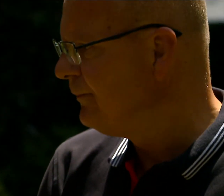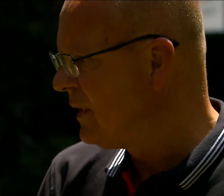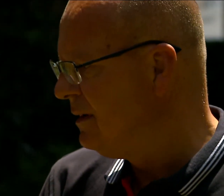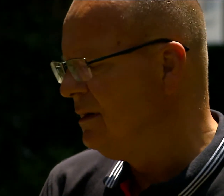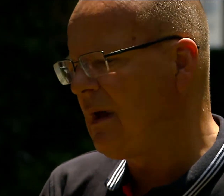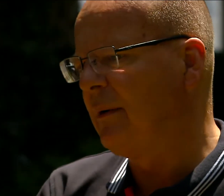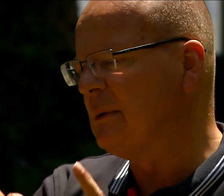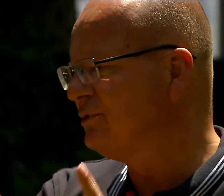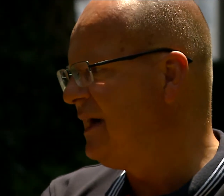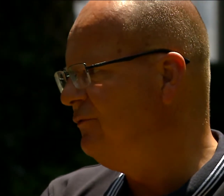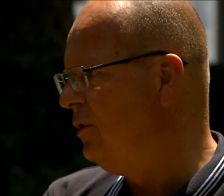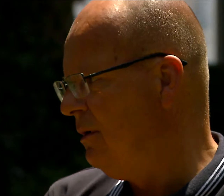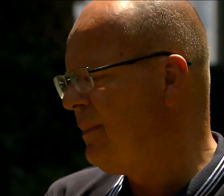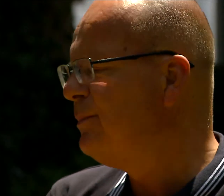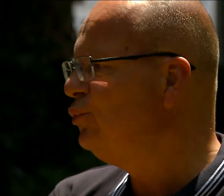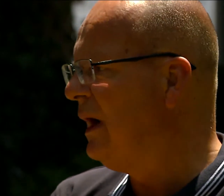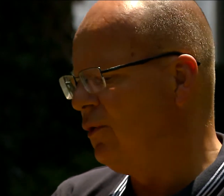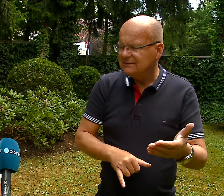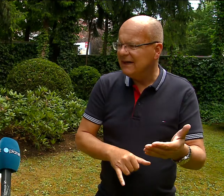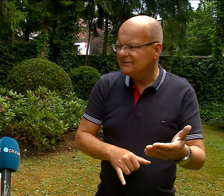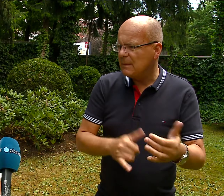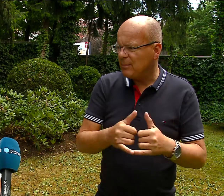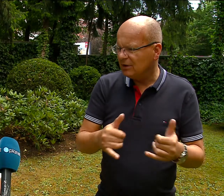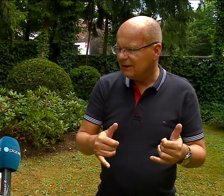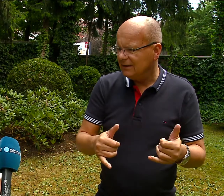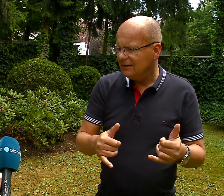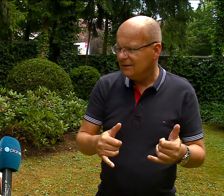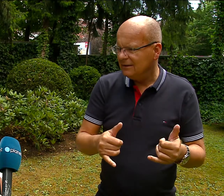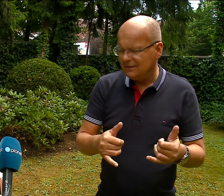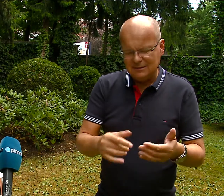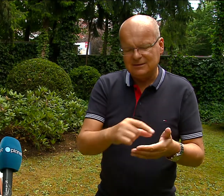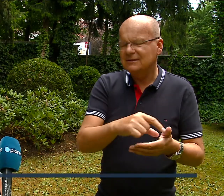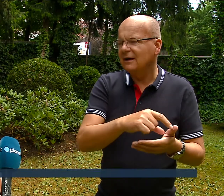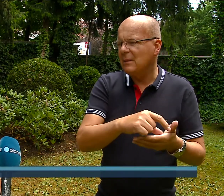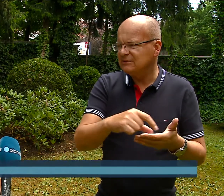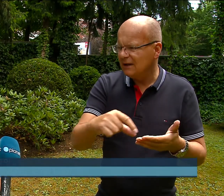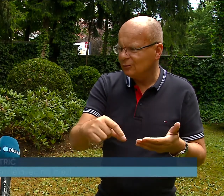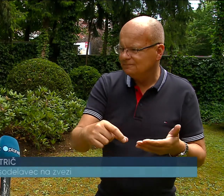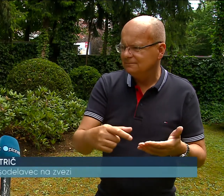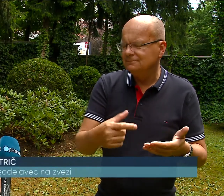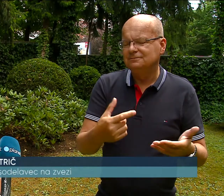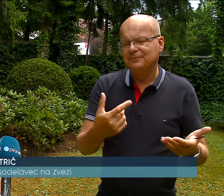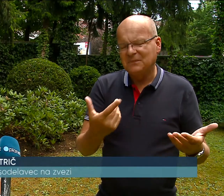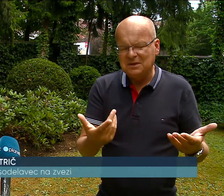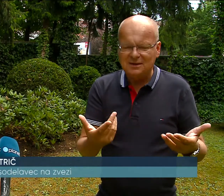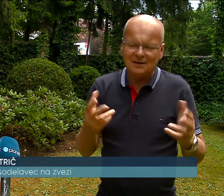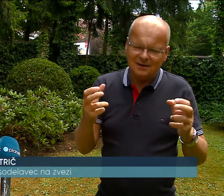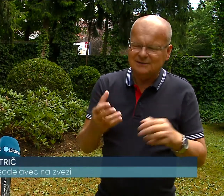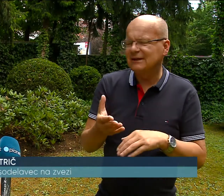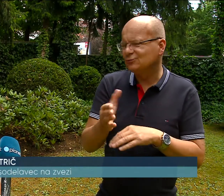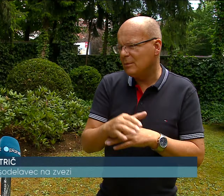se je srečal z romunskimi prevaranti. Pripravili so nek karton, listo papirja, kjer je